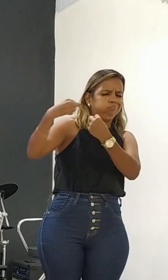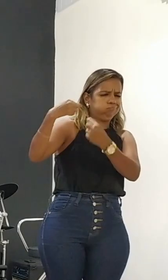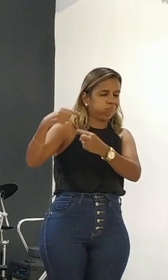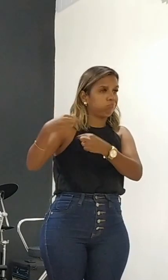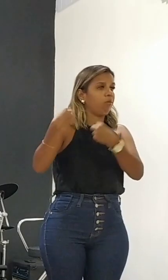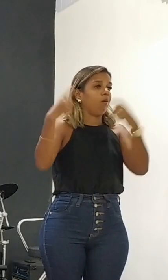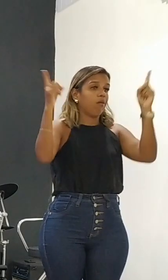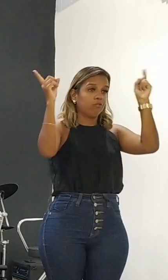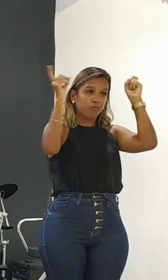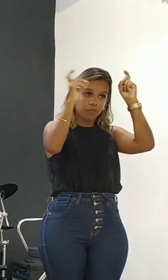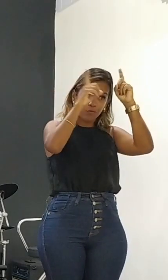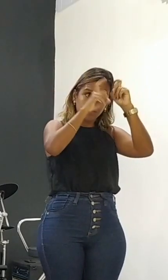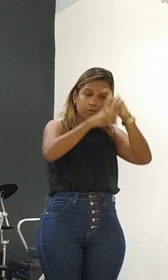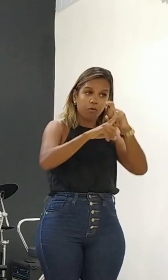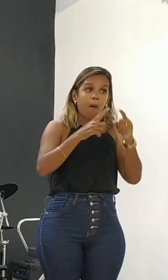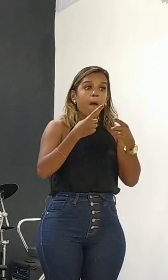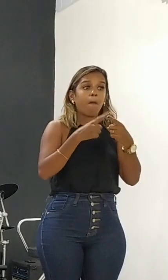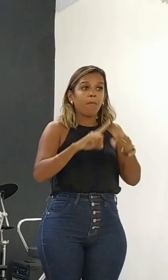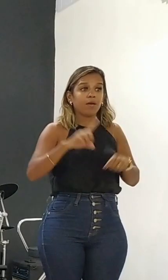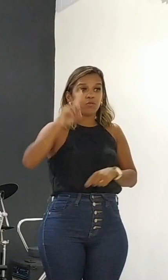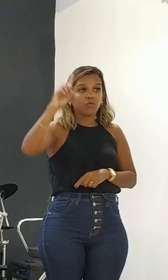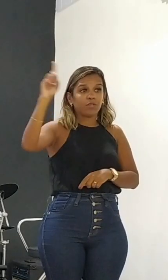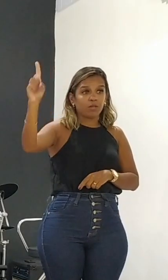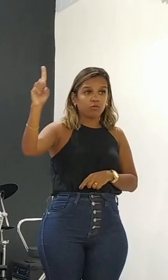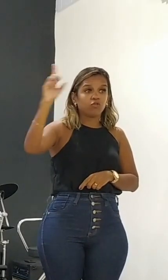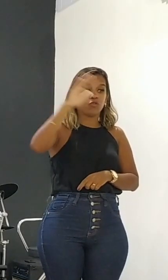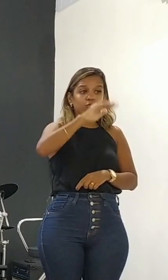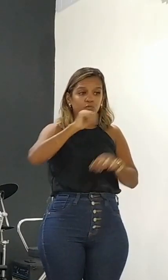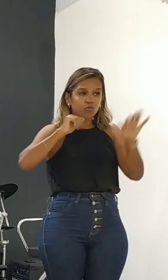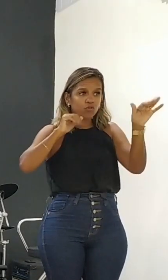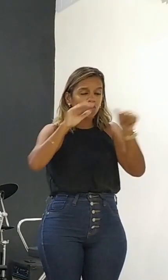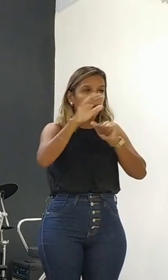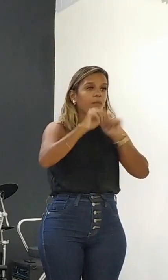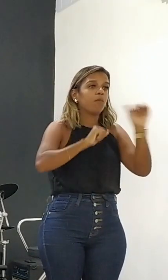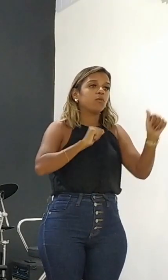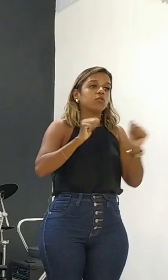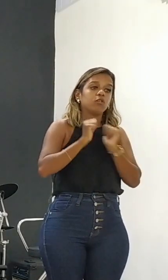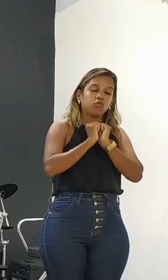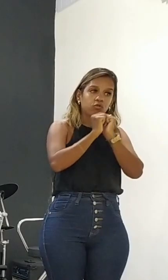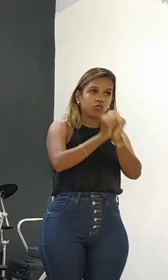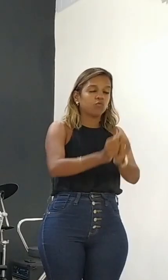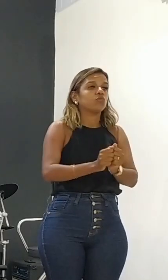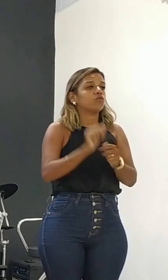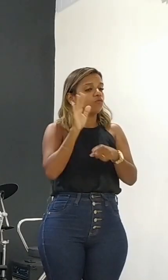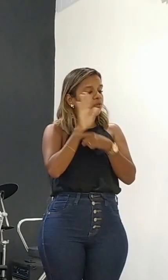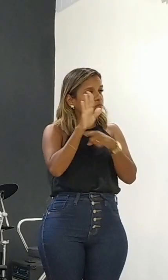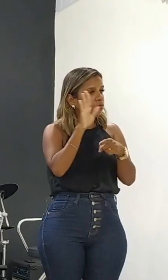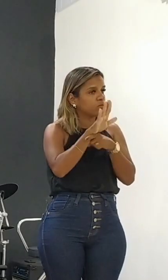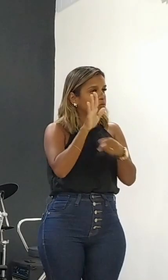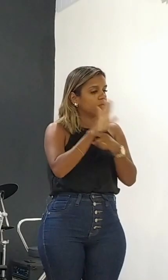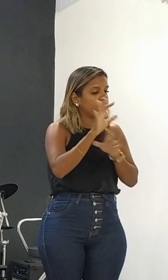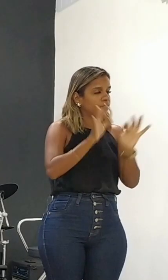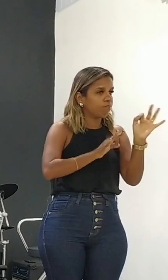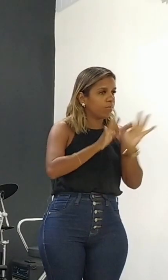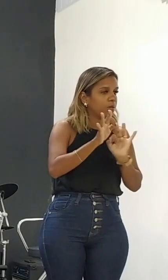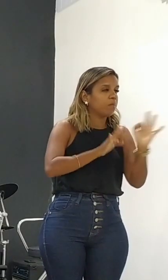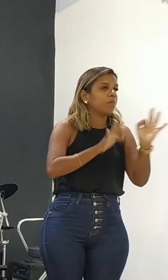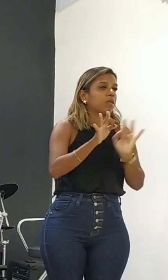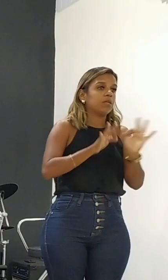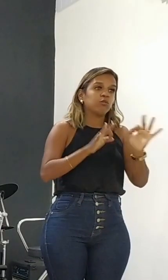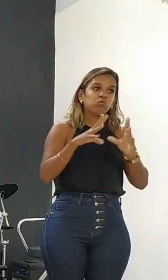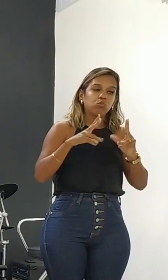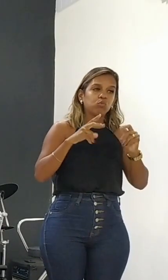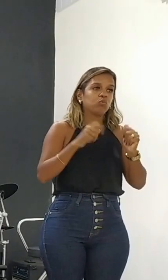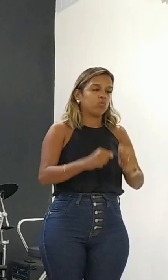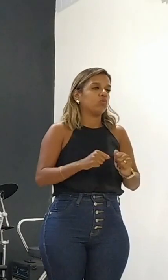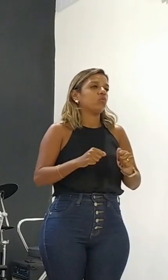dificuldades. Mas o Deus que nos chamou para fazer essa obra, Ele está conosco. E Ele vai preparar todas as condições e